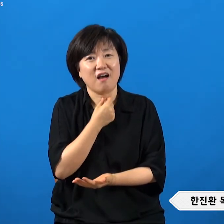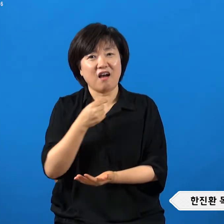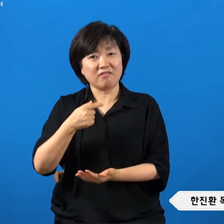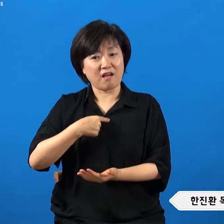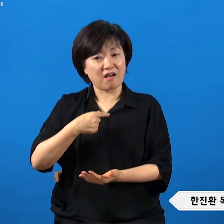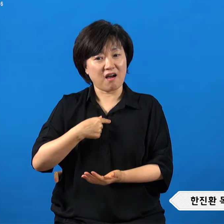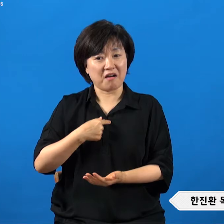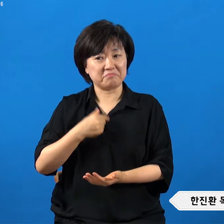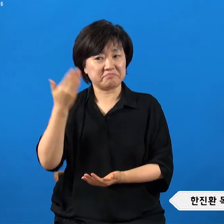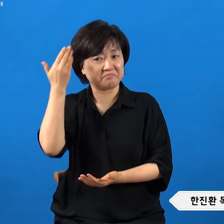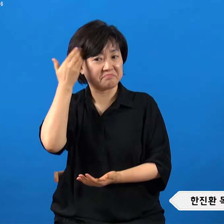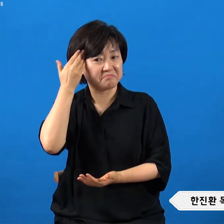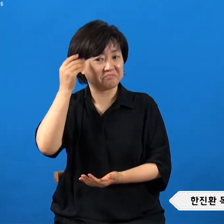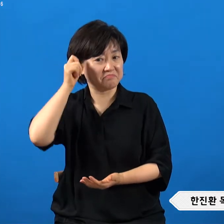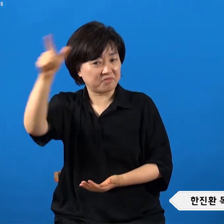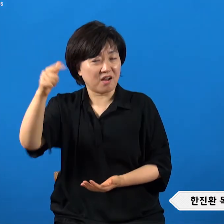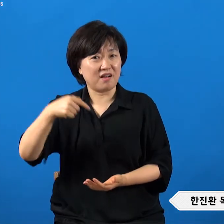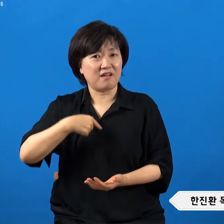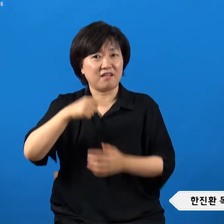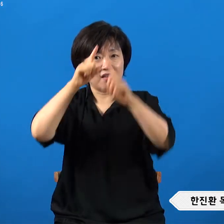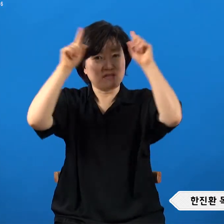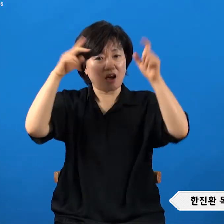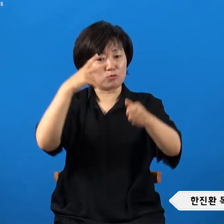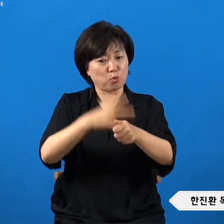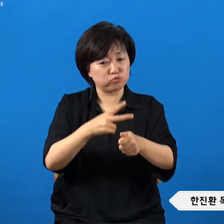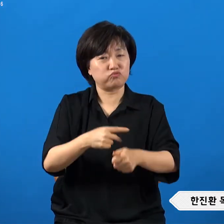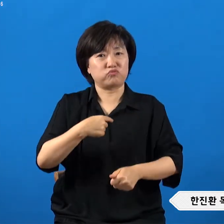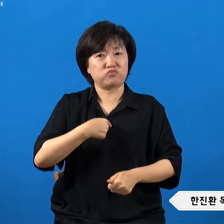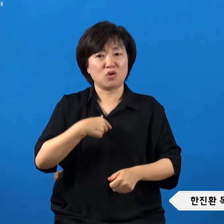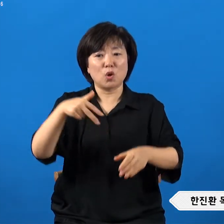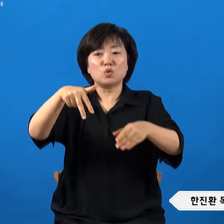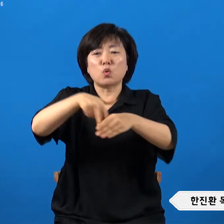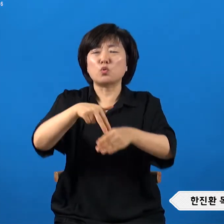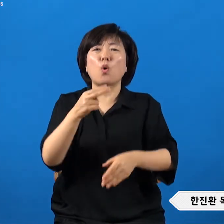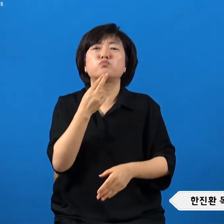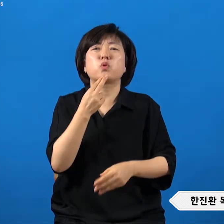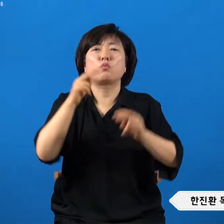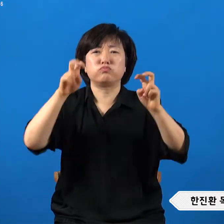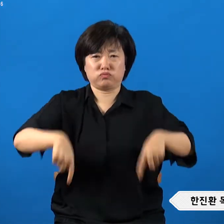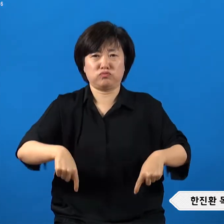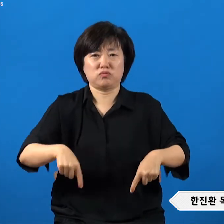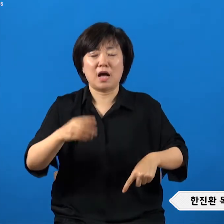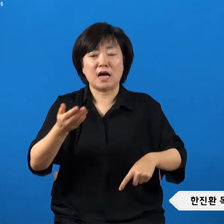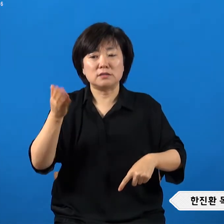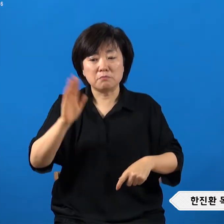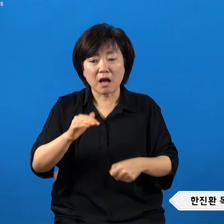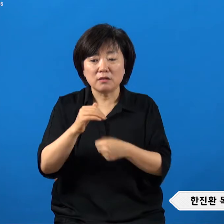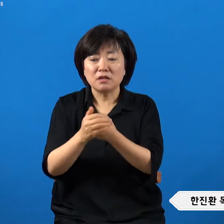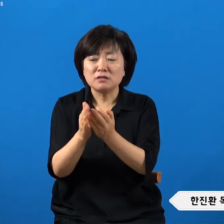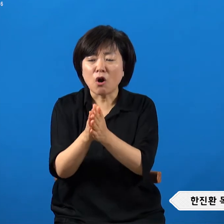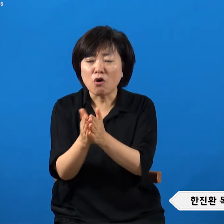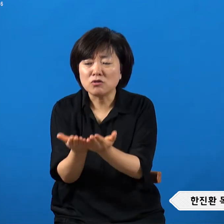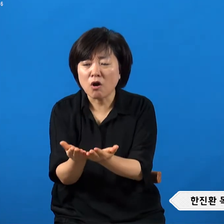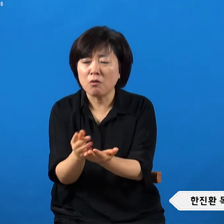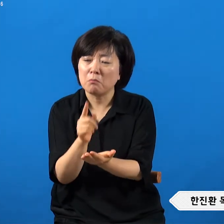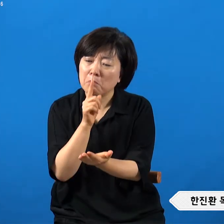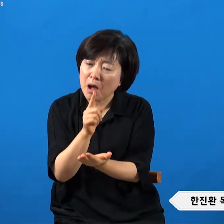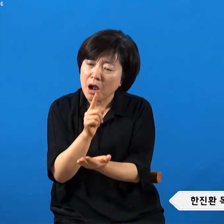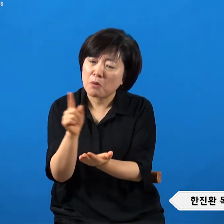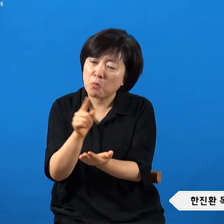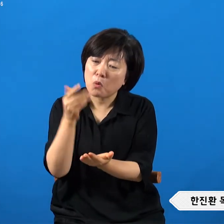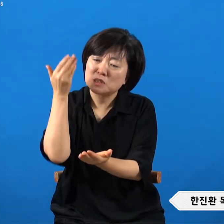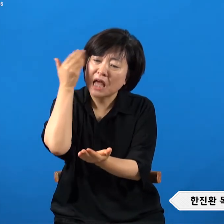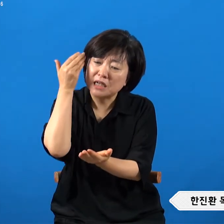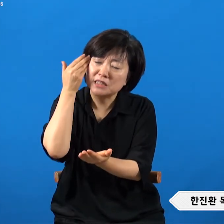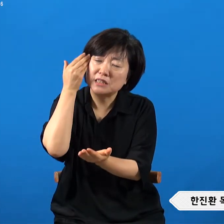내가 명색이 지성인이고 대학 교수인데 종교를 가지지는 않더라도 그래도 성경에 뭔 얘기가 있는지